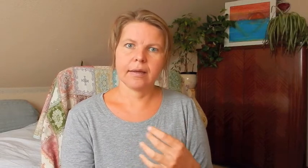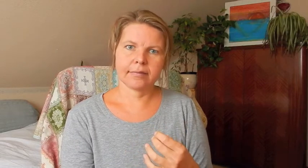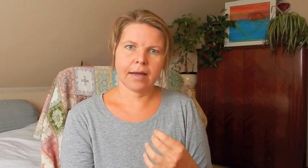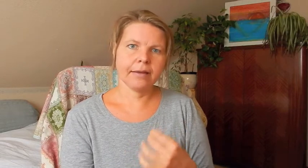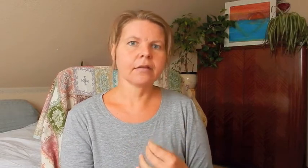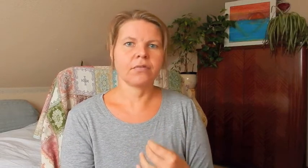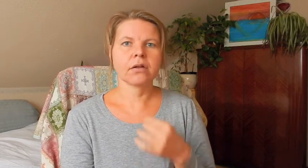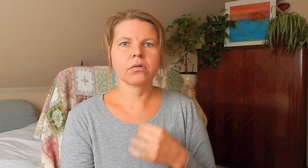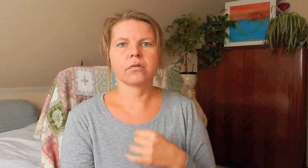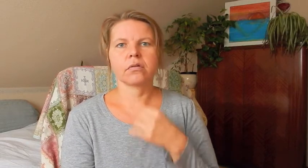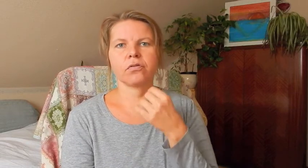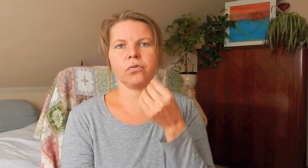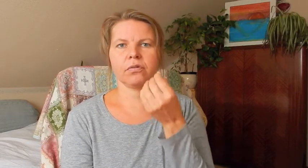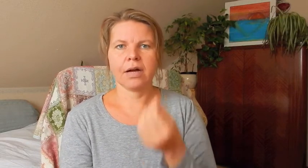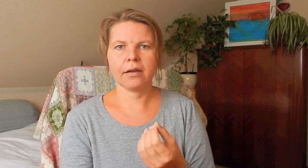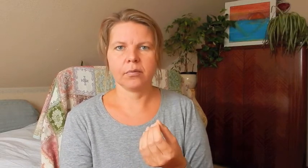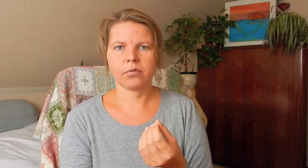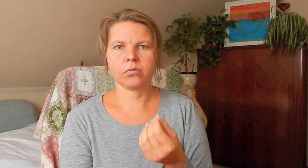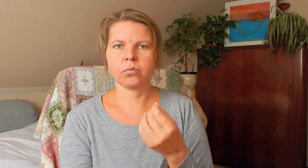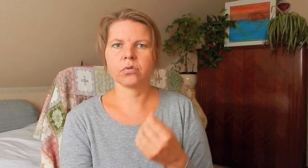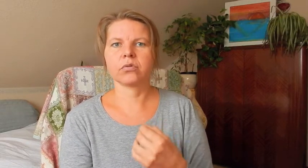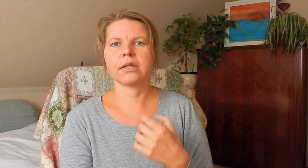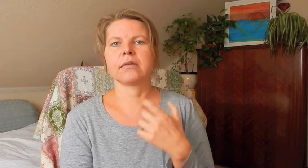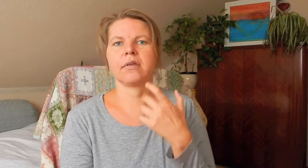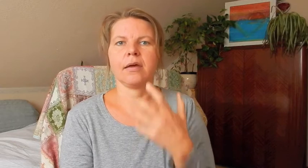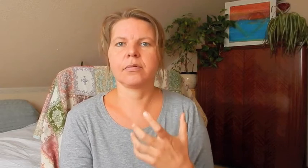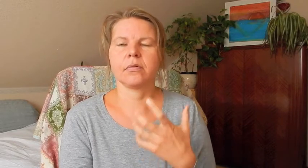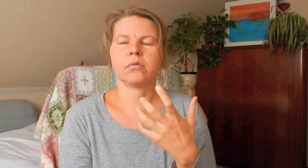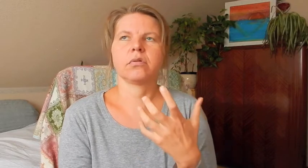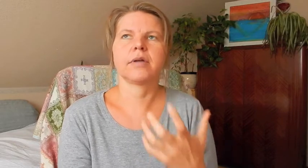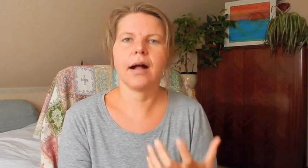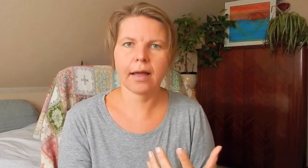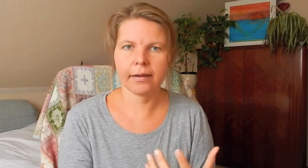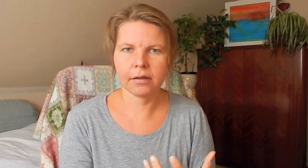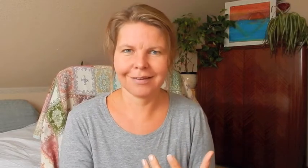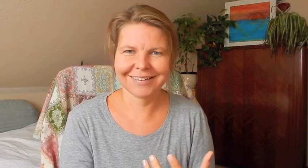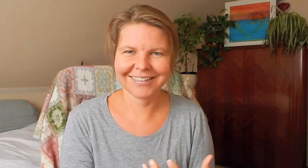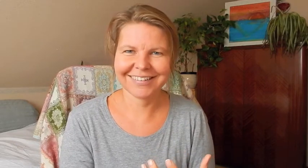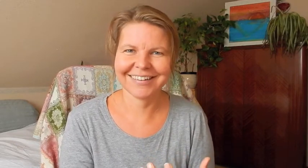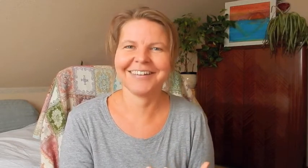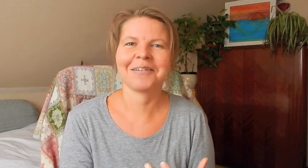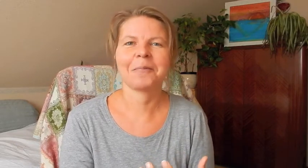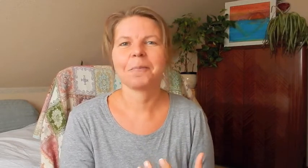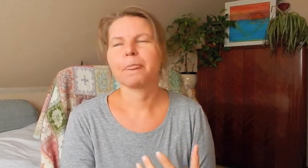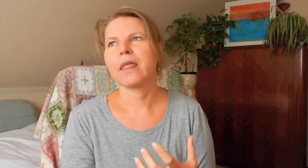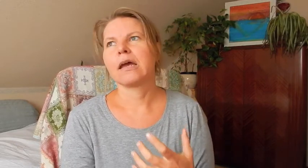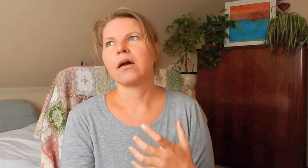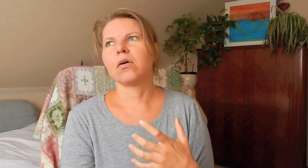es reicht, wenn du dieses Gefühl wahrnimmst. Du musst nicht selbst total reingehen. Ja.